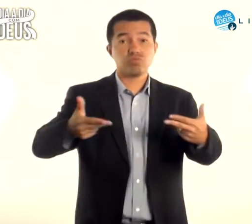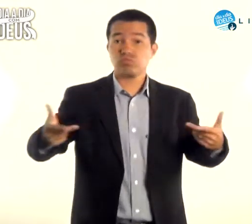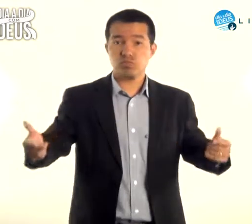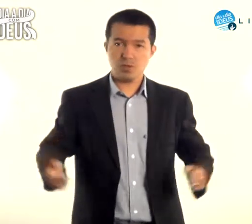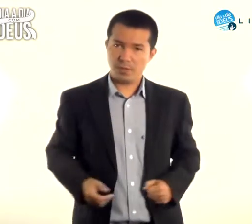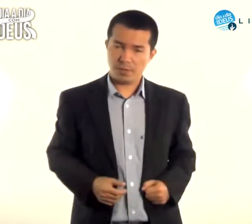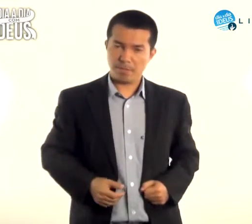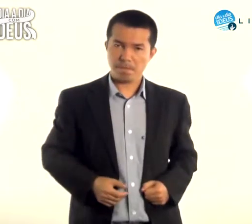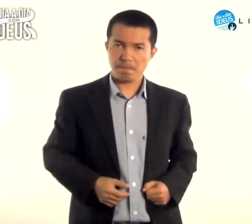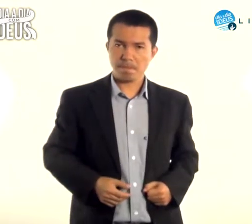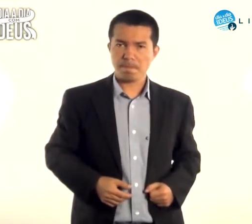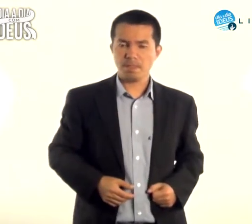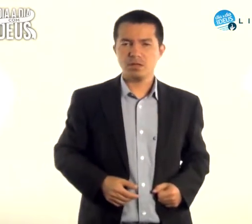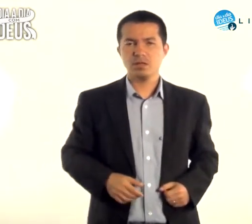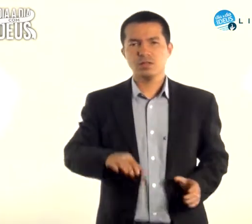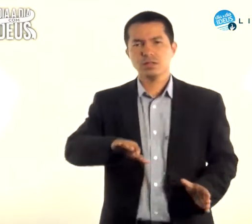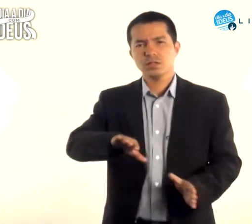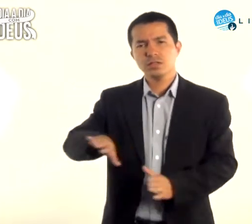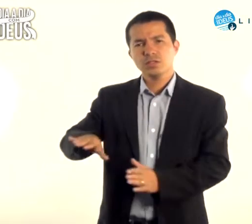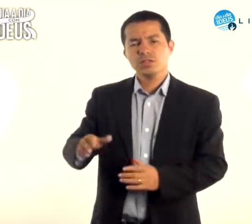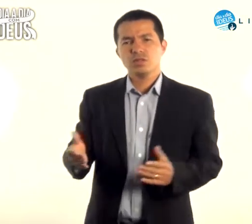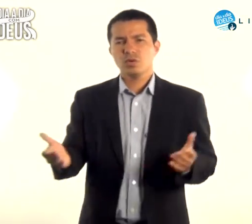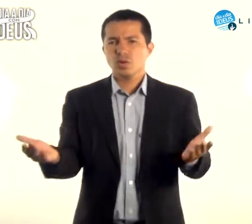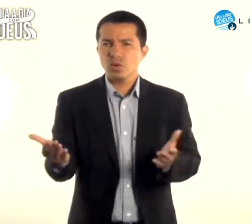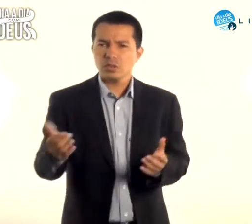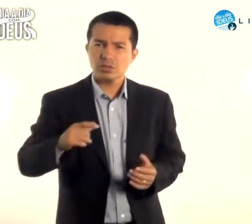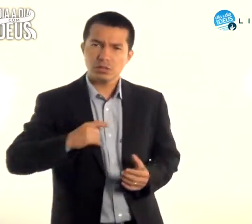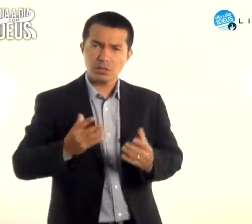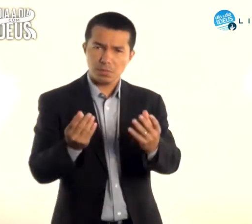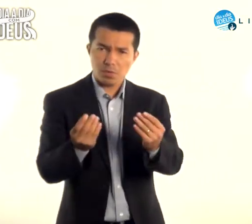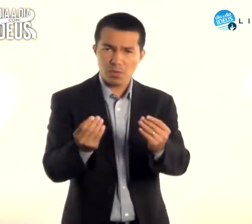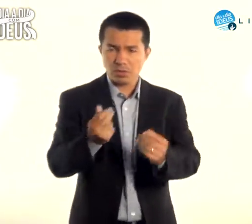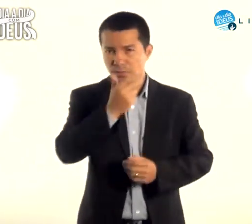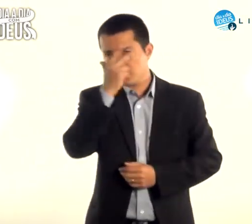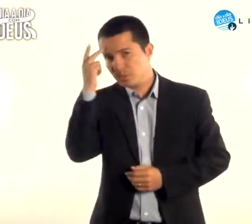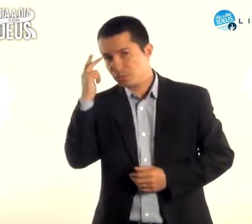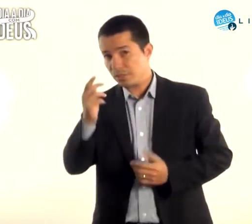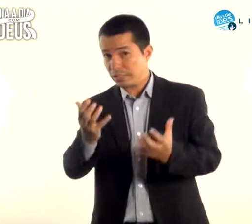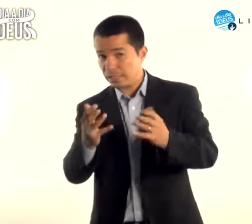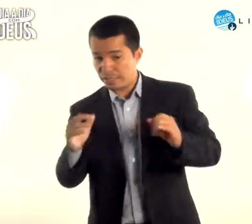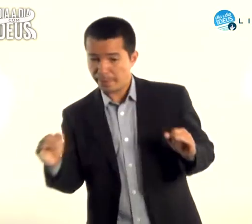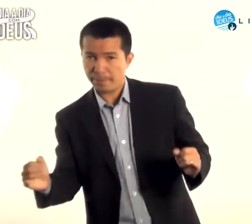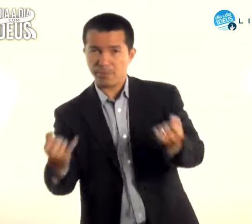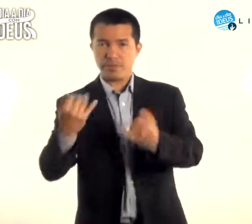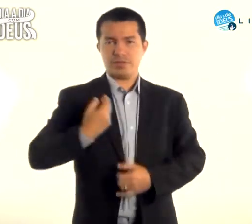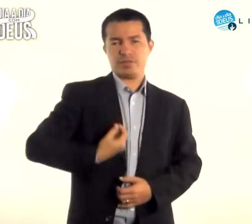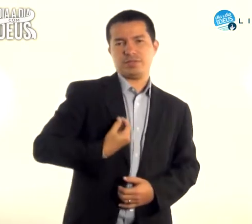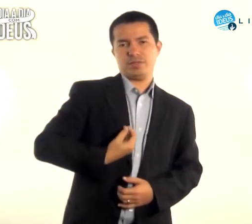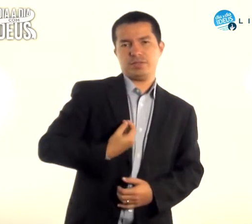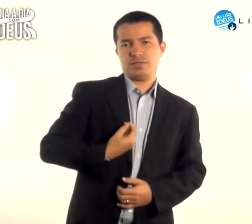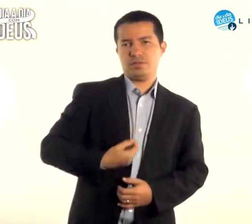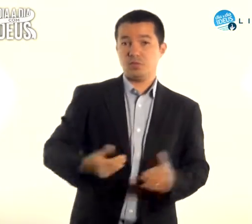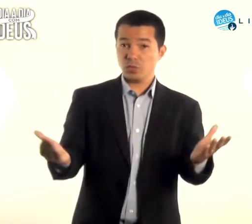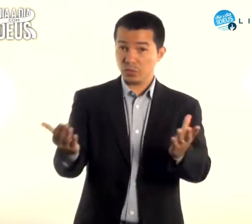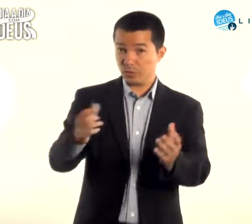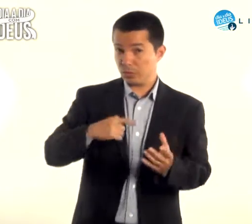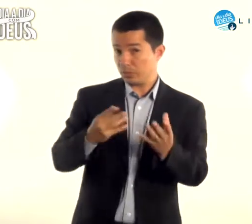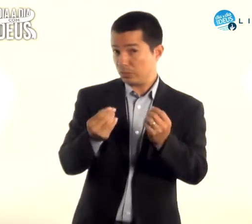curtir a vida, aproveitar a vida. Os prazeres dessa vida tomam muito tempo da gente. E eu vou dizer por quê. A fórmula